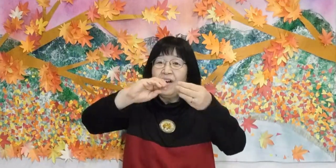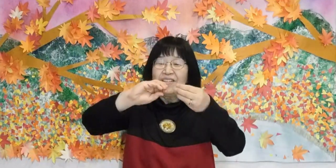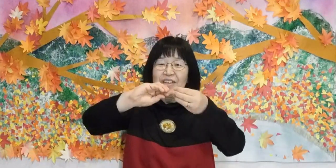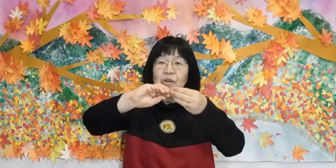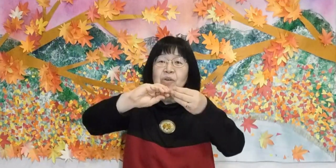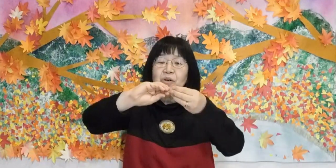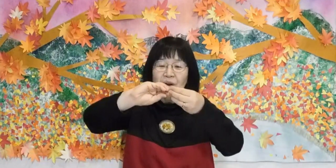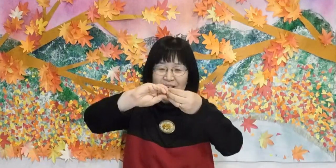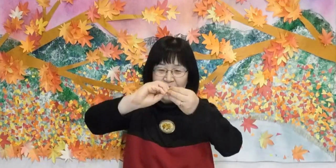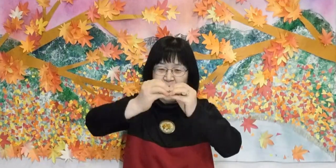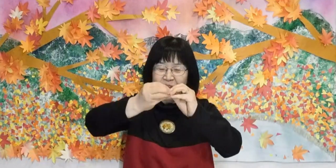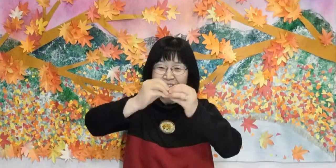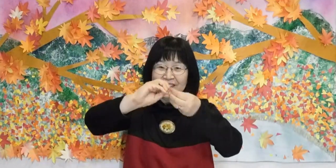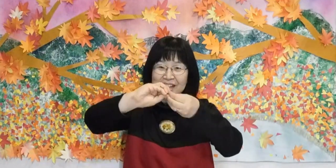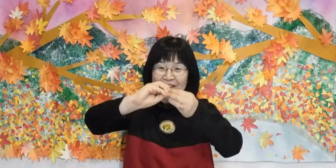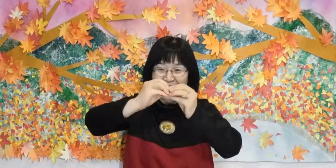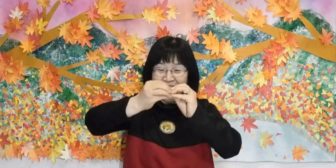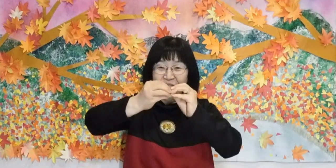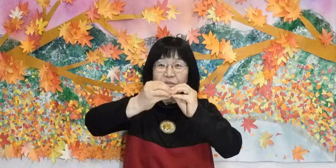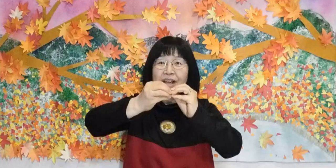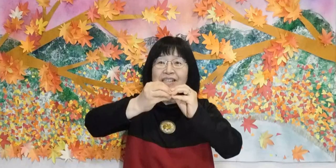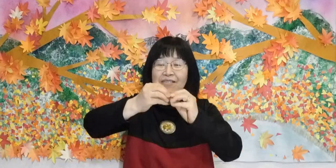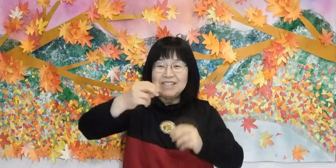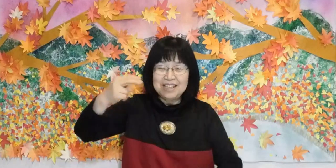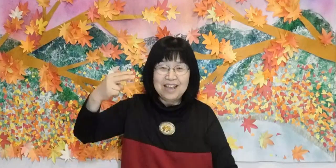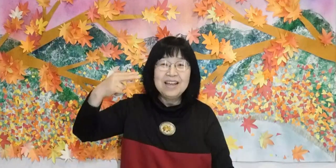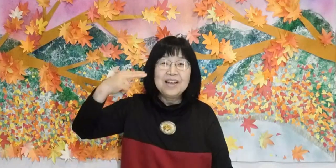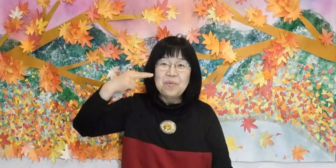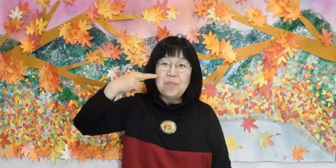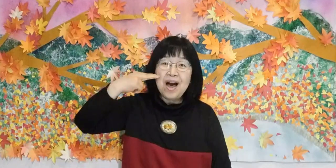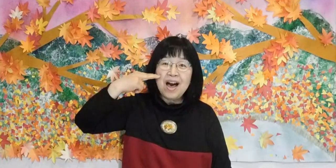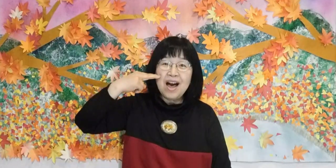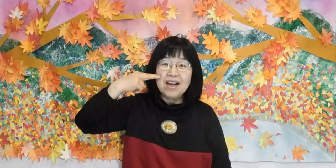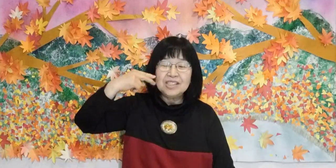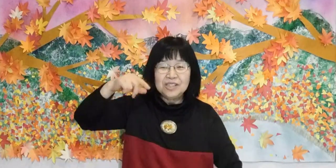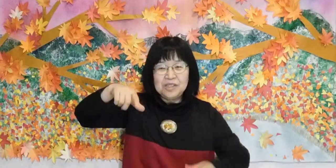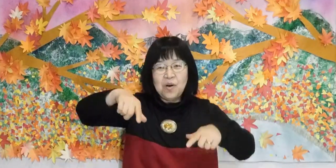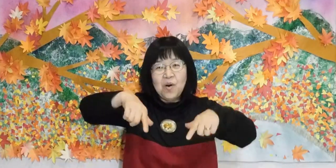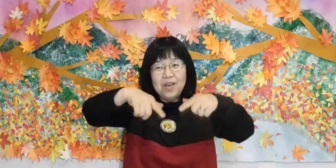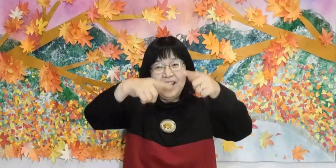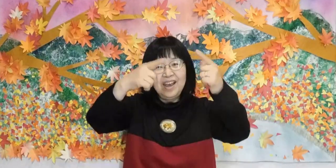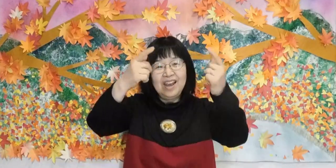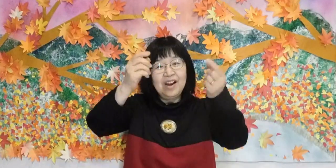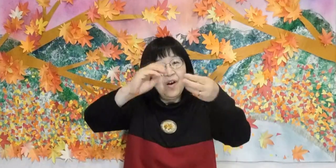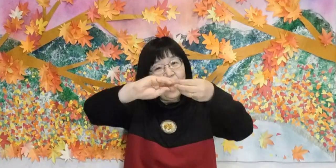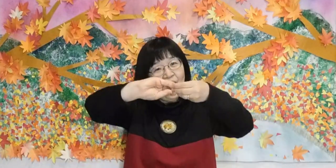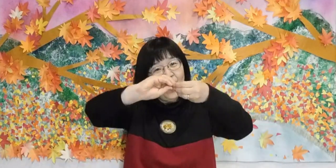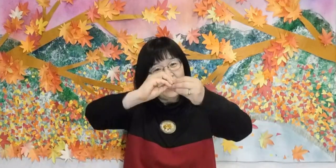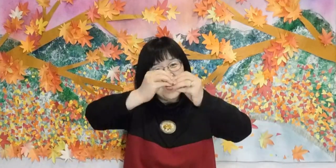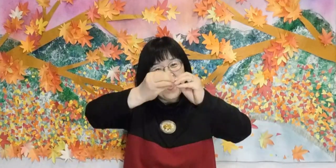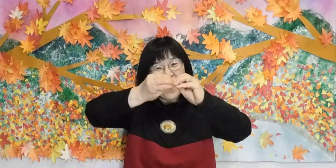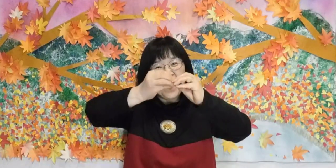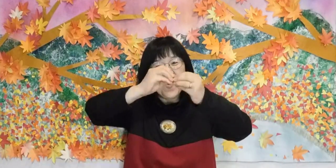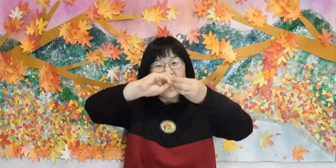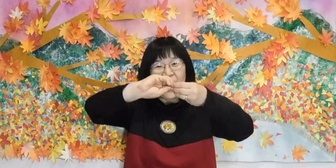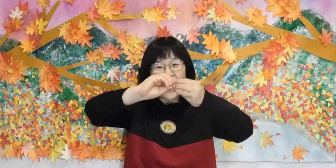彩るはこうなんですが、歌に合わせてね、松を彩